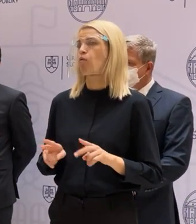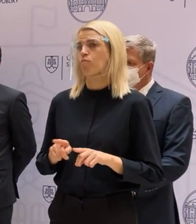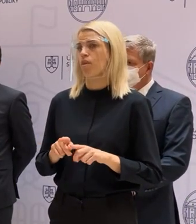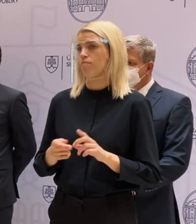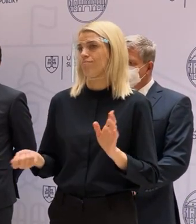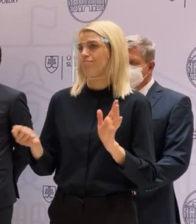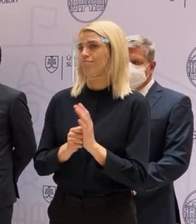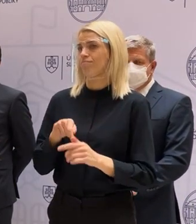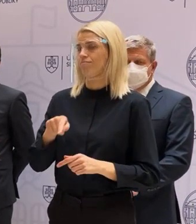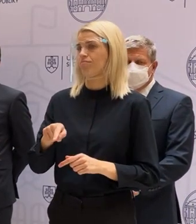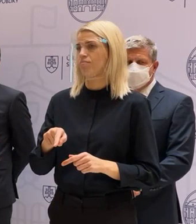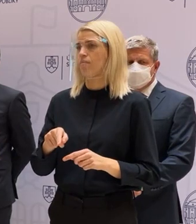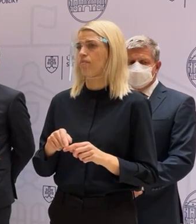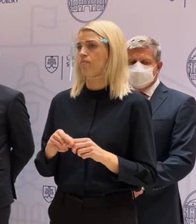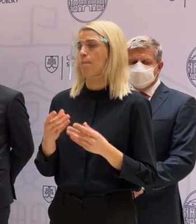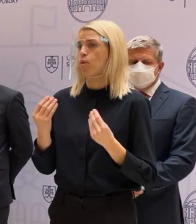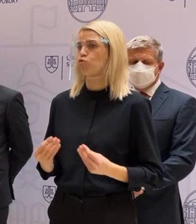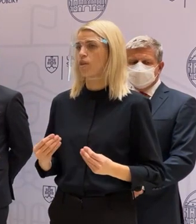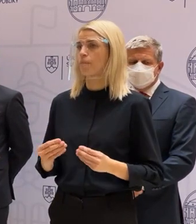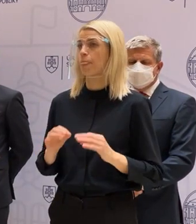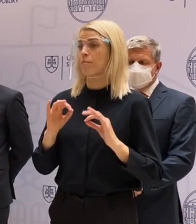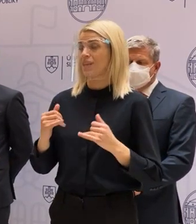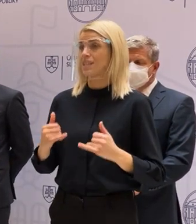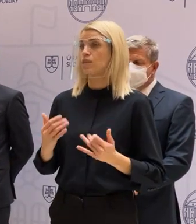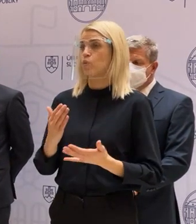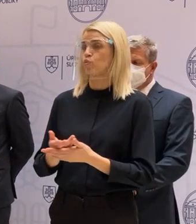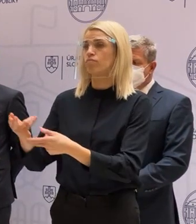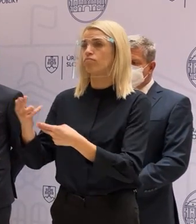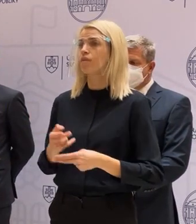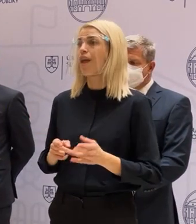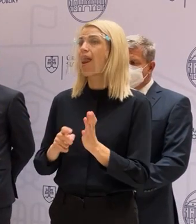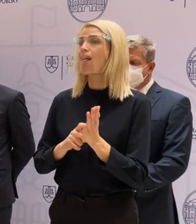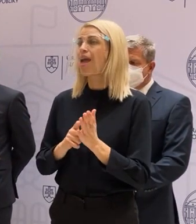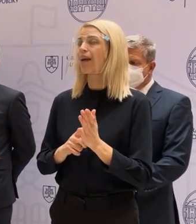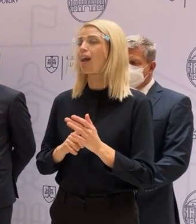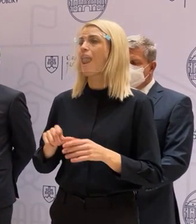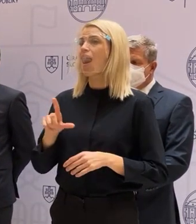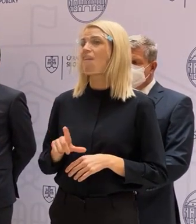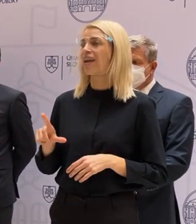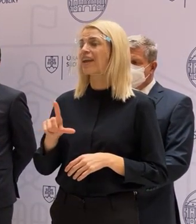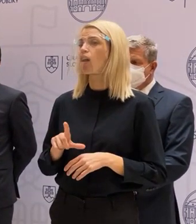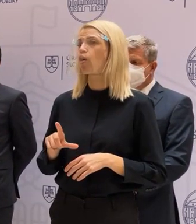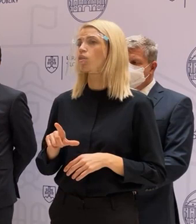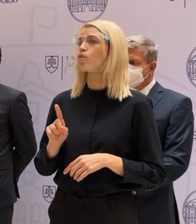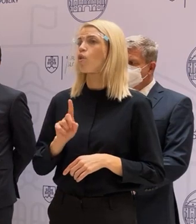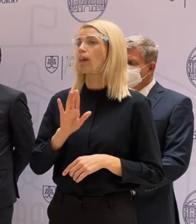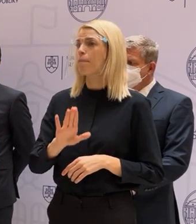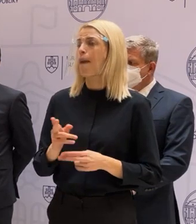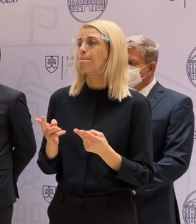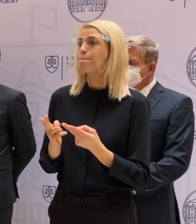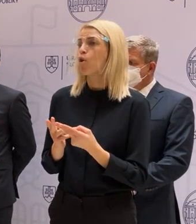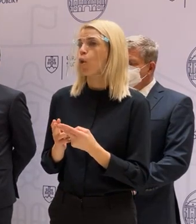objem. V súčasnej dobe už na naše sklady prichádza liek s názvom Lagevrio, ktorý má rovnako podobné